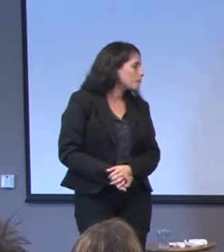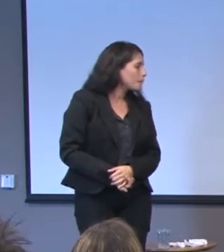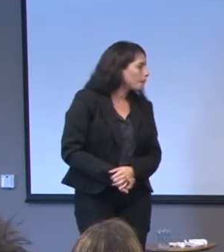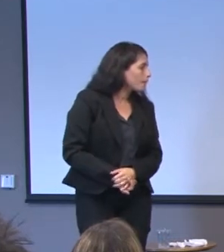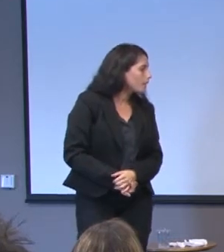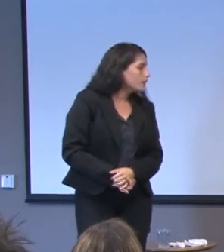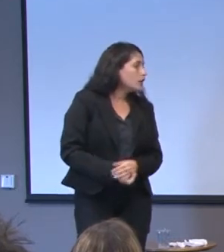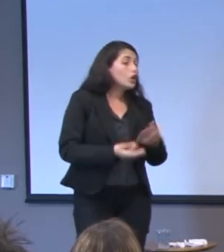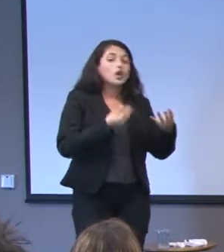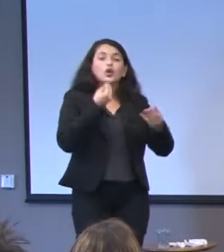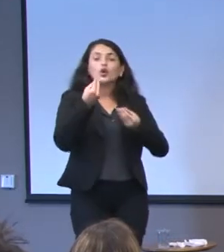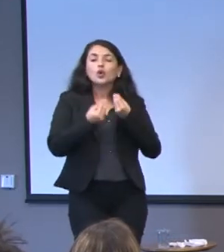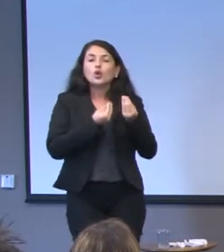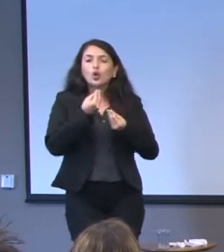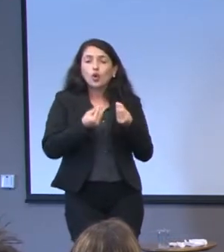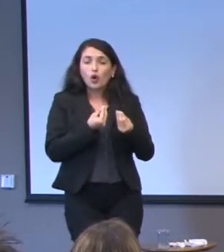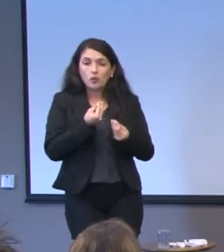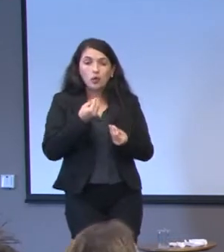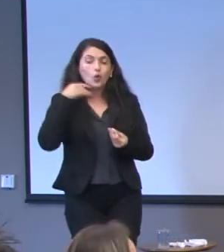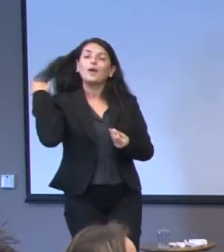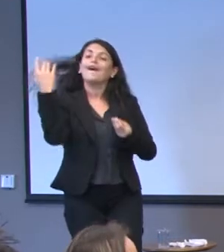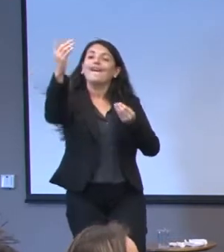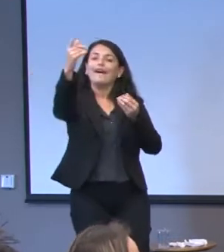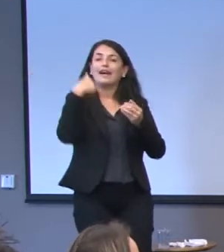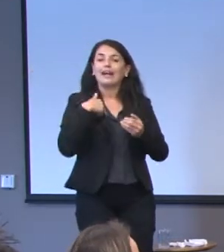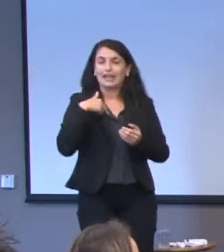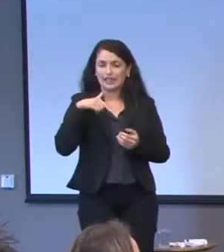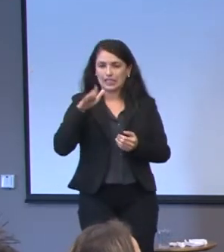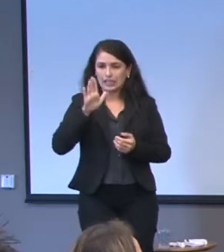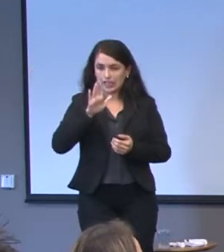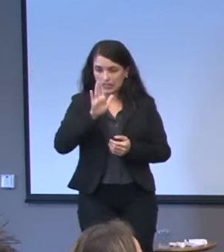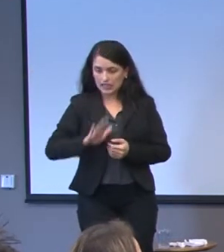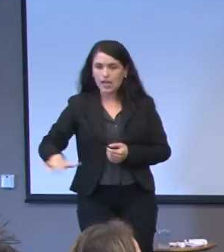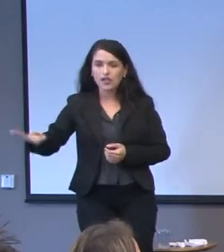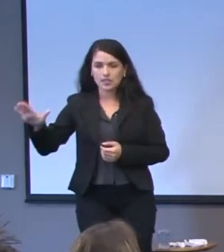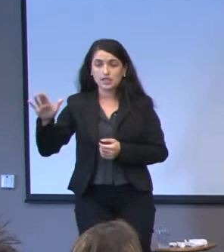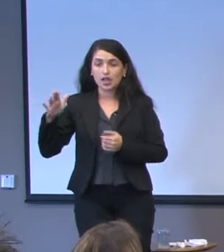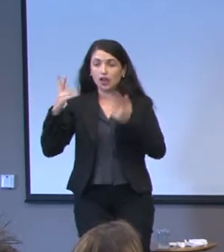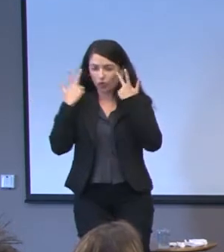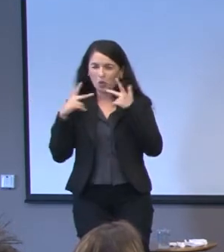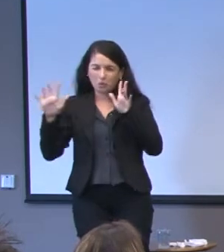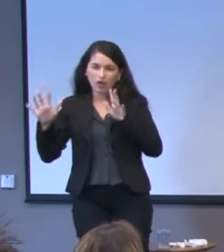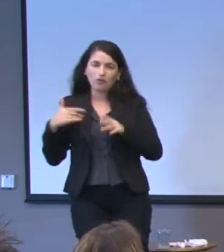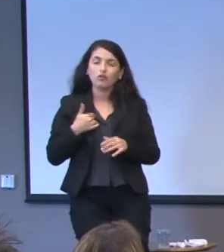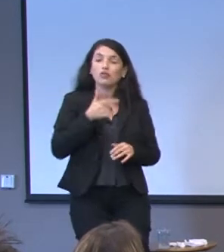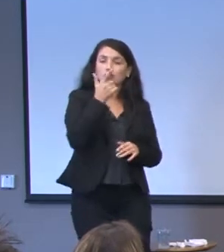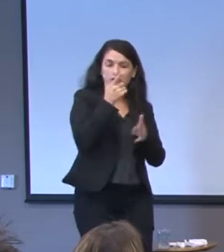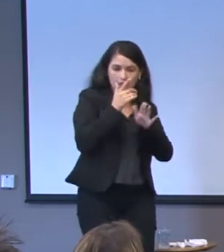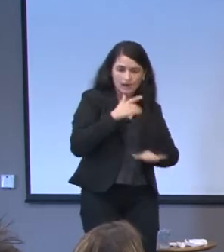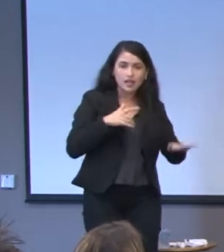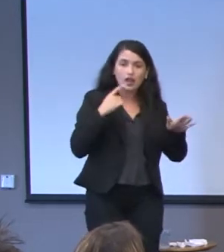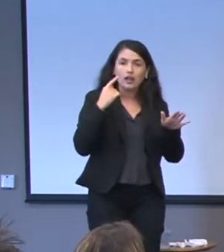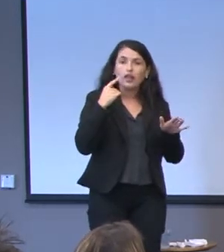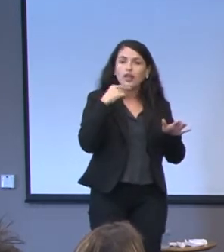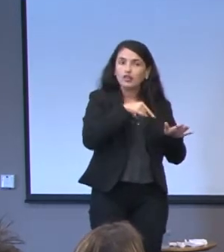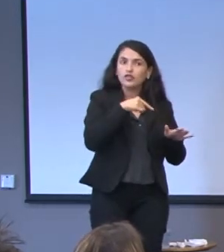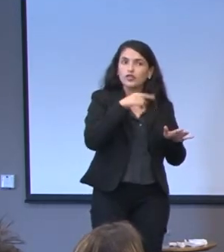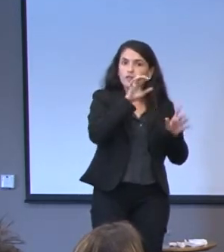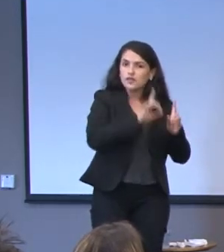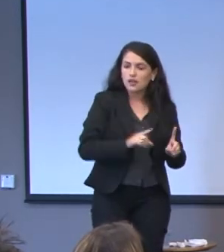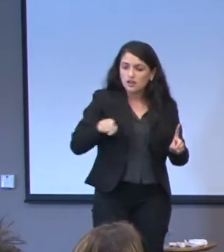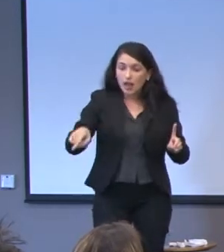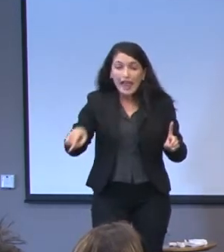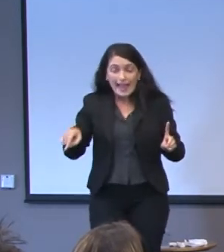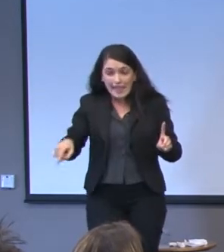criança ou o aluno típico evolui e aprende mais quando está em contato com a criança com deficiência. Mas a gente já tem